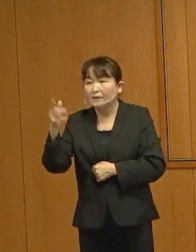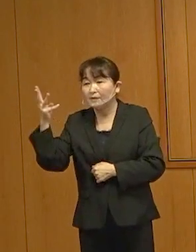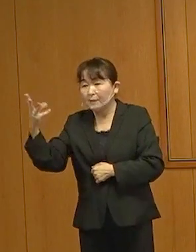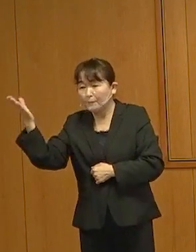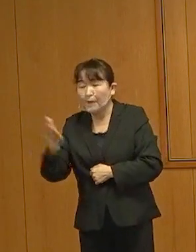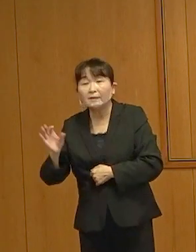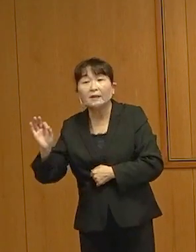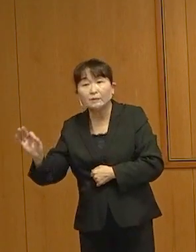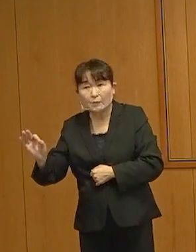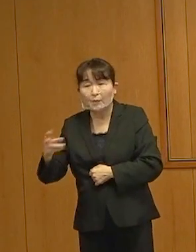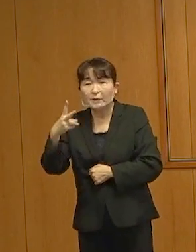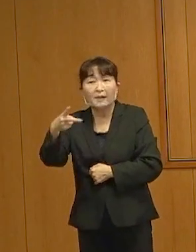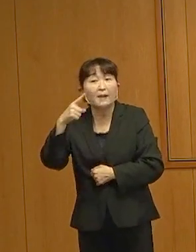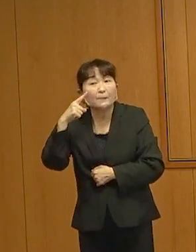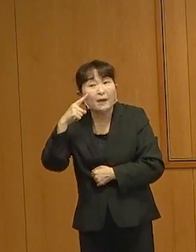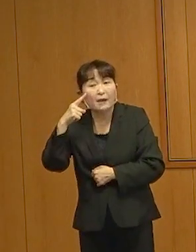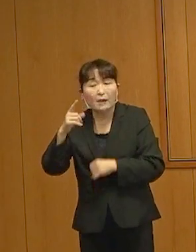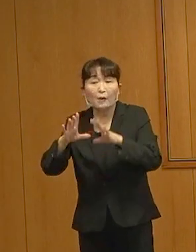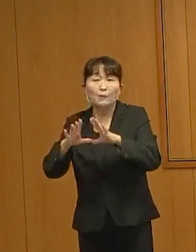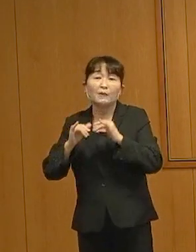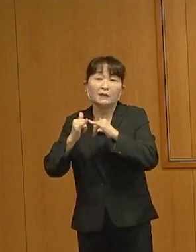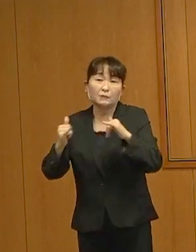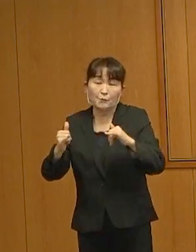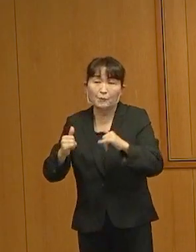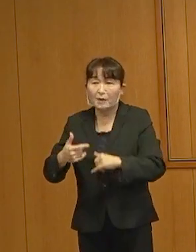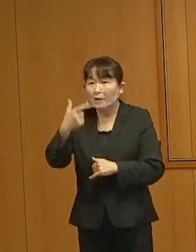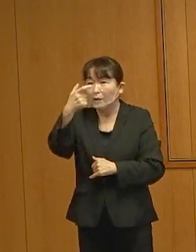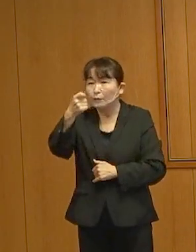77.3%、 2回目の接種を受けられた方が